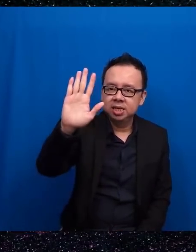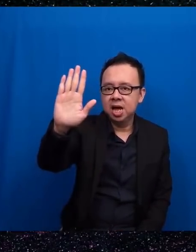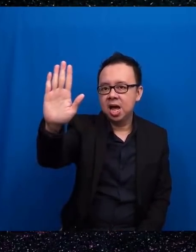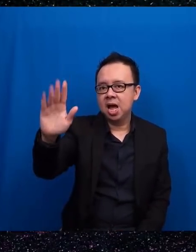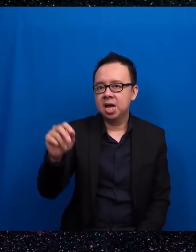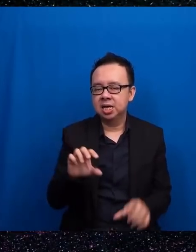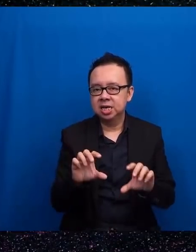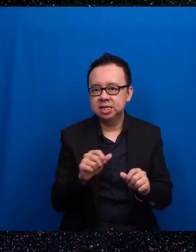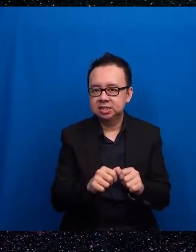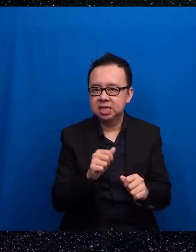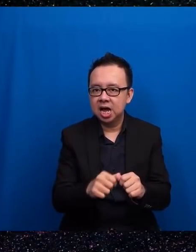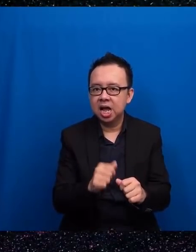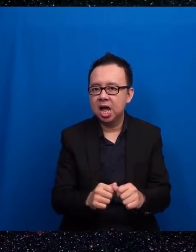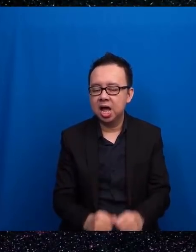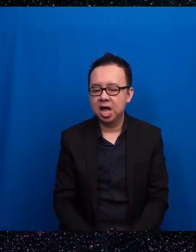Dia